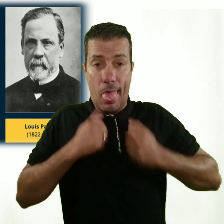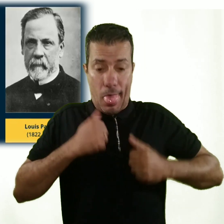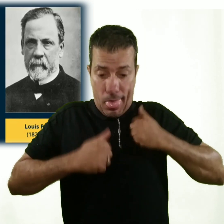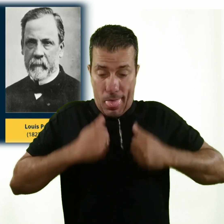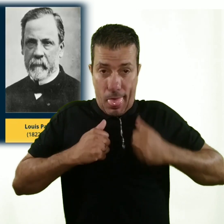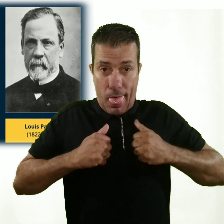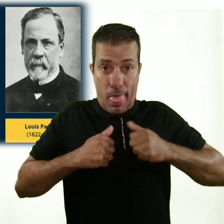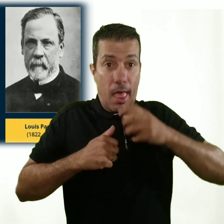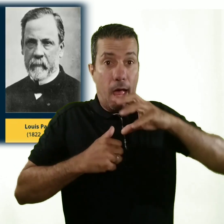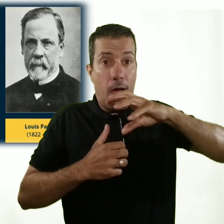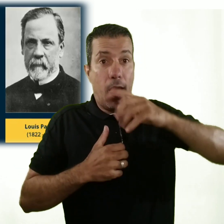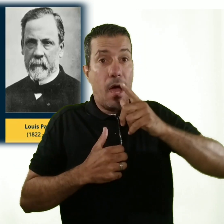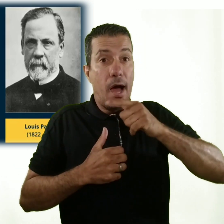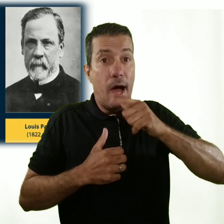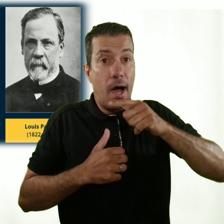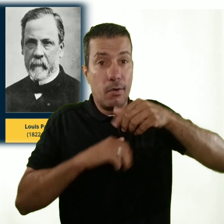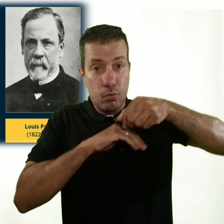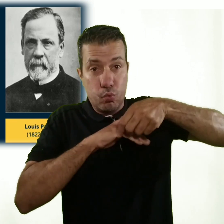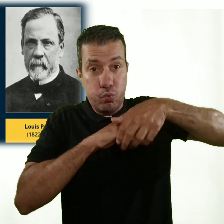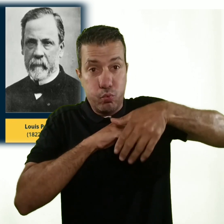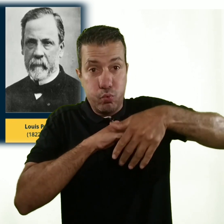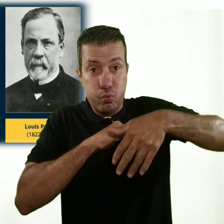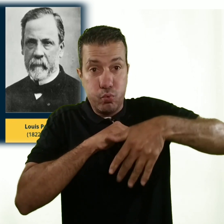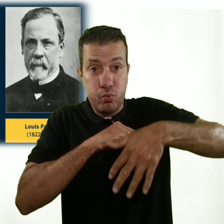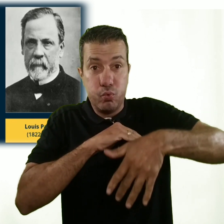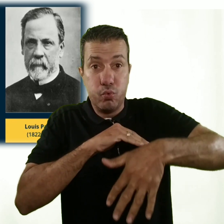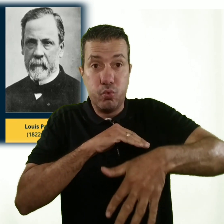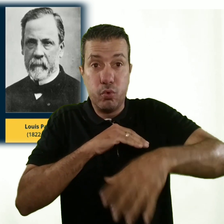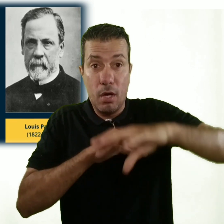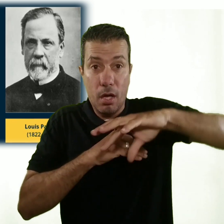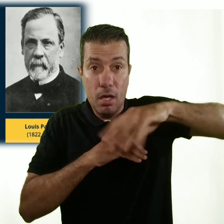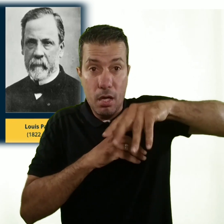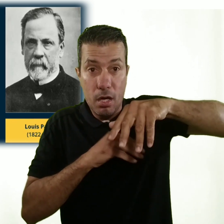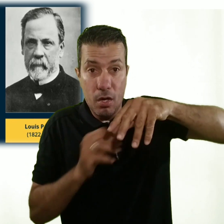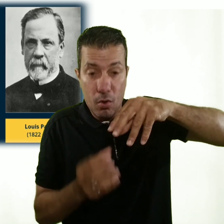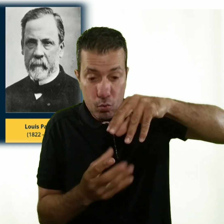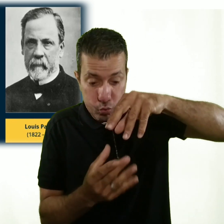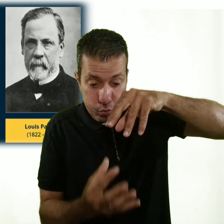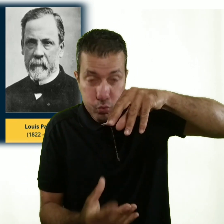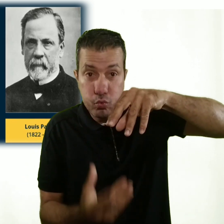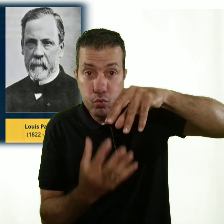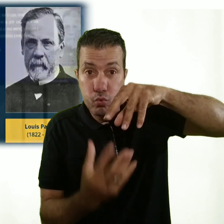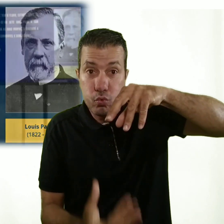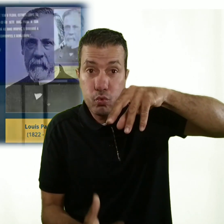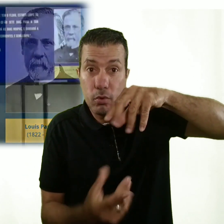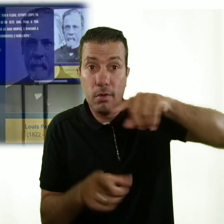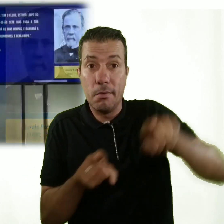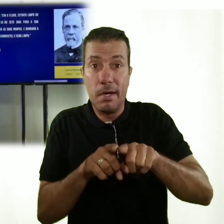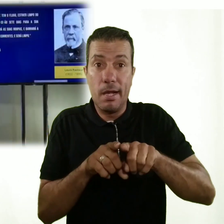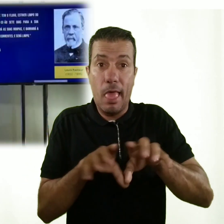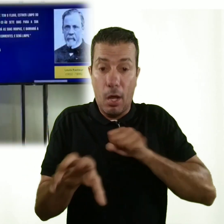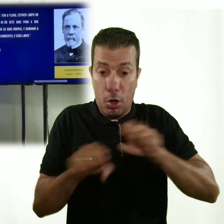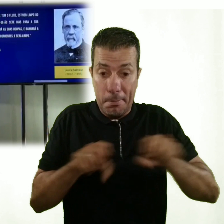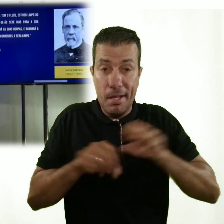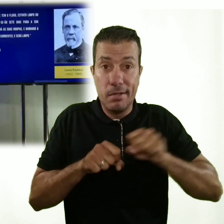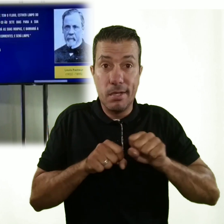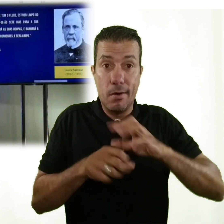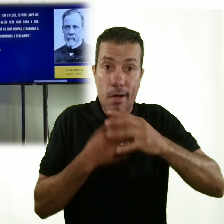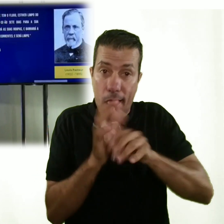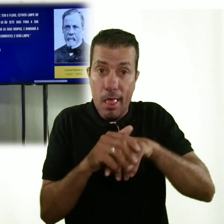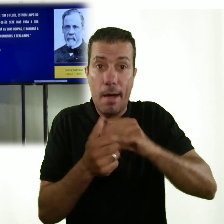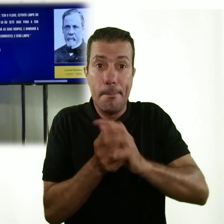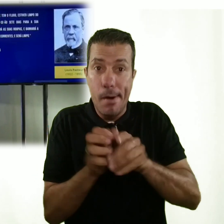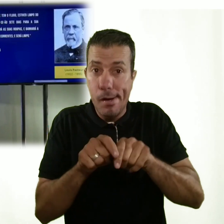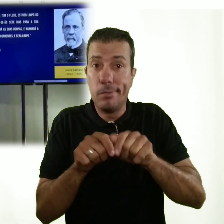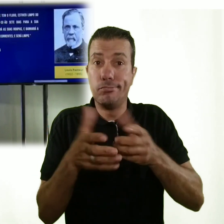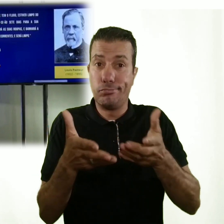correntes. Gente, está na Bíblia. Está na Bíblia que para acabar com contaminação tem que lavar a mão em água corrente. Quanta